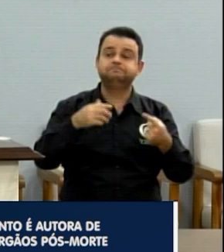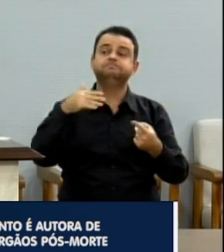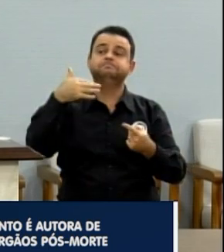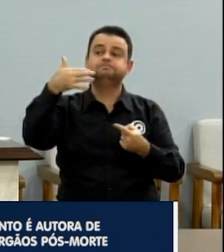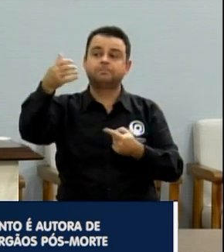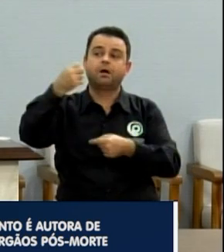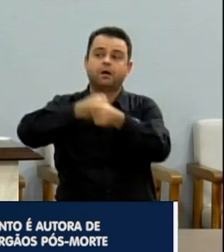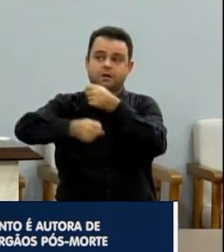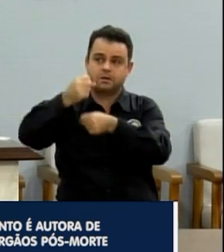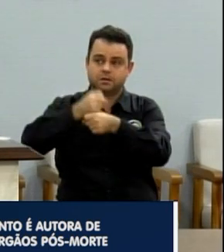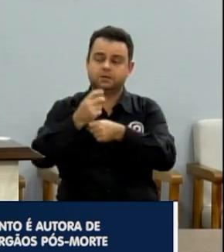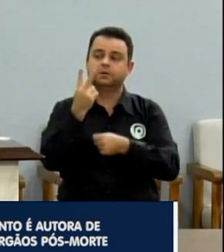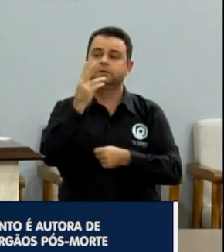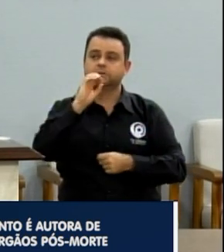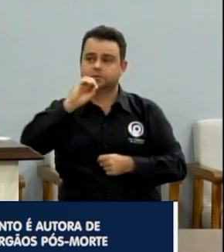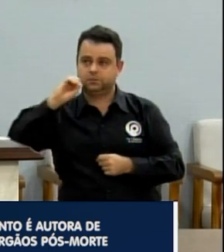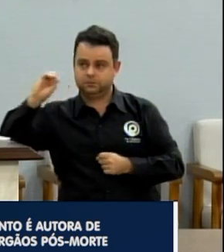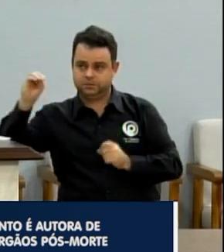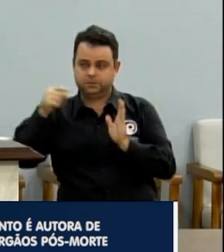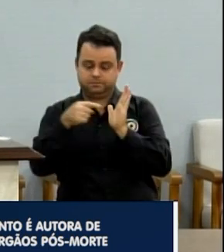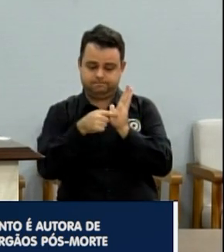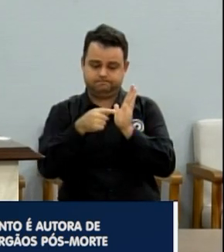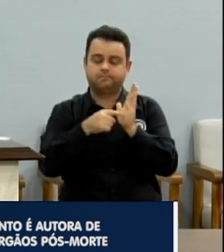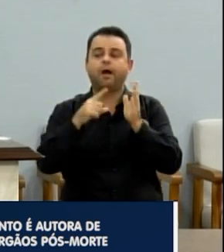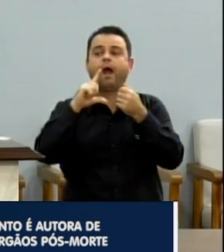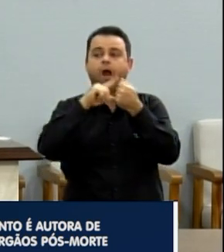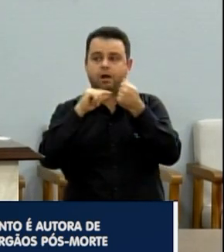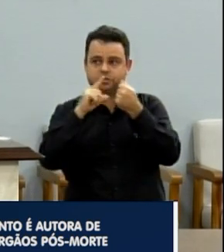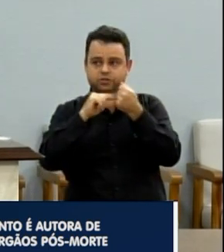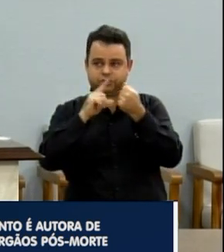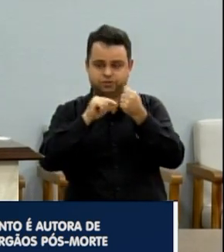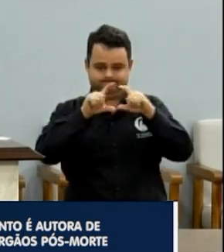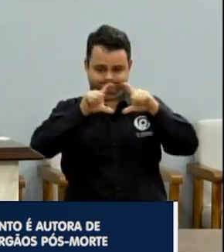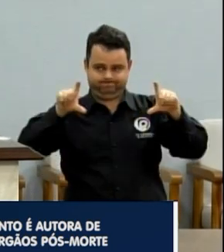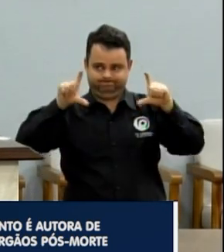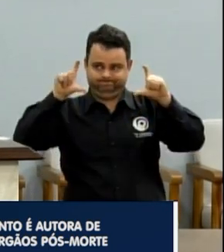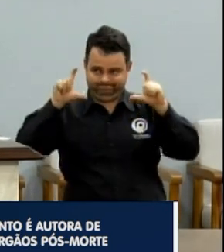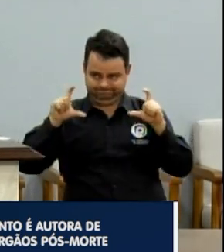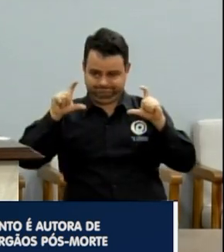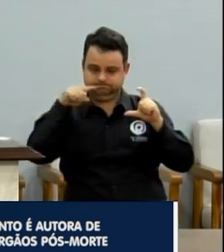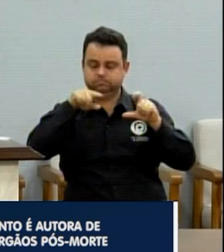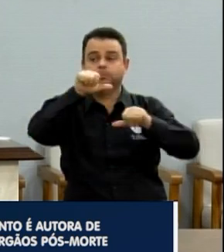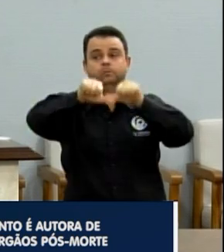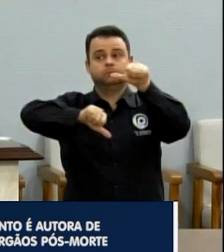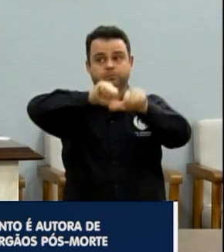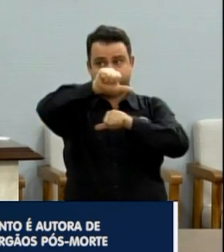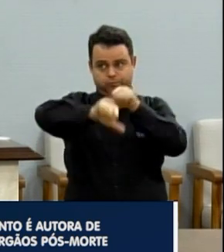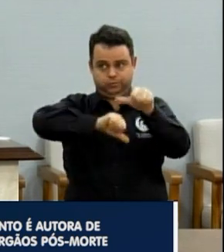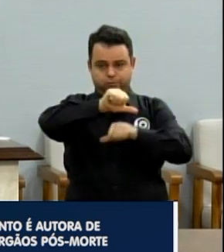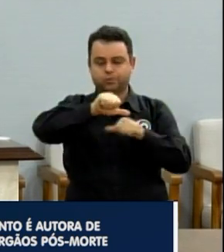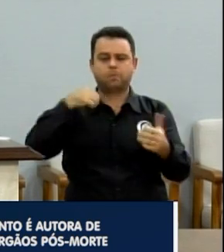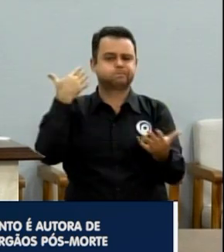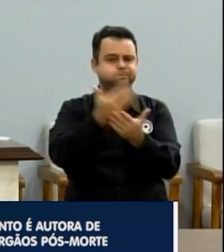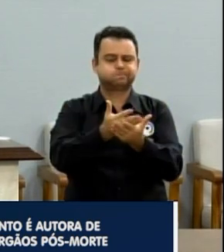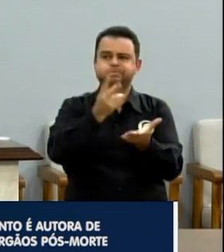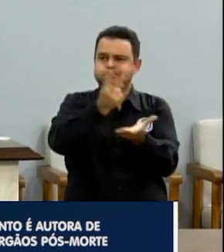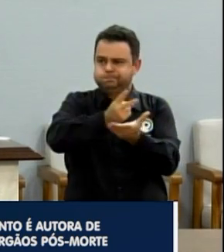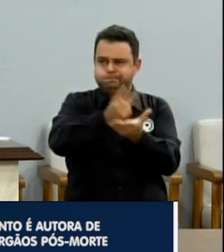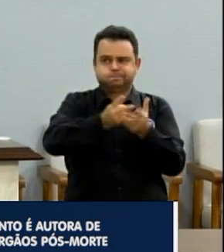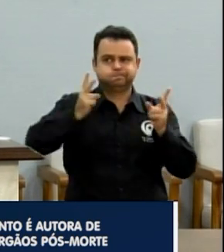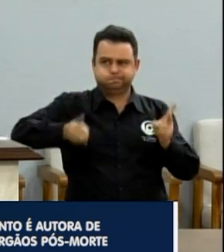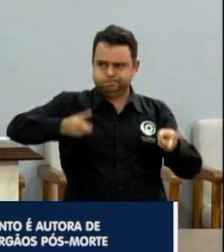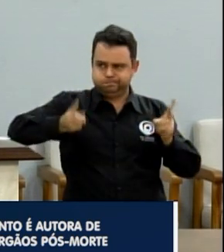foi alterado para a lei atual que temos hoje, em que a última palavra a ser validada passou a ser da família, independente de